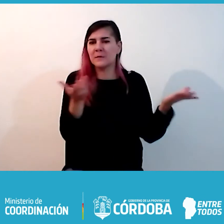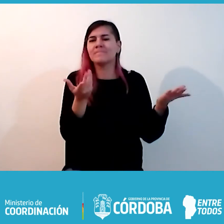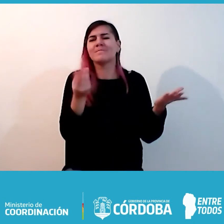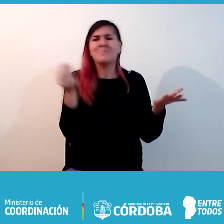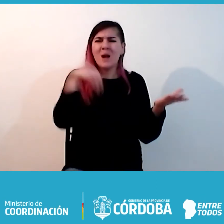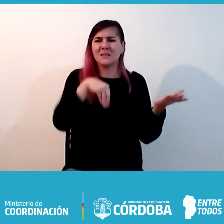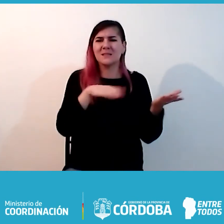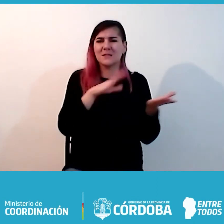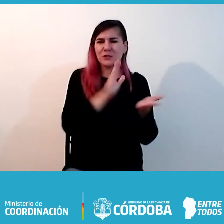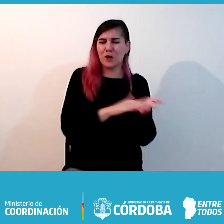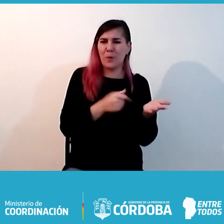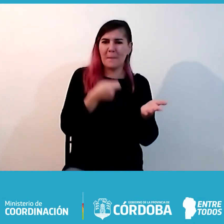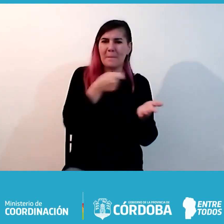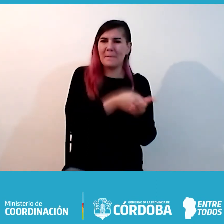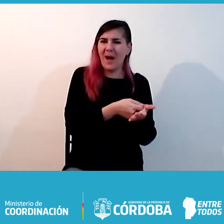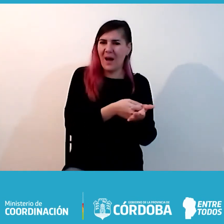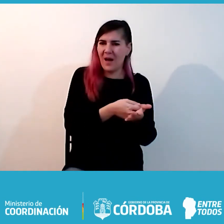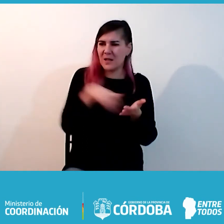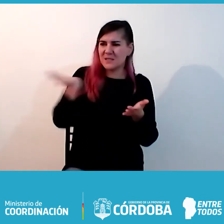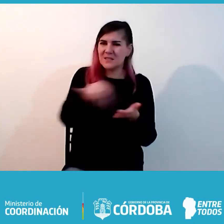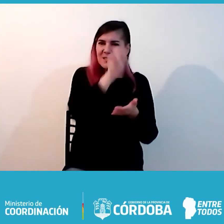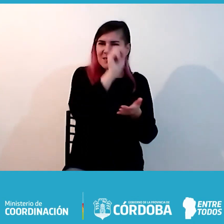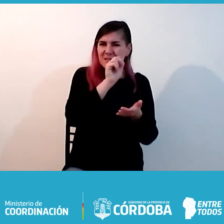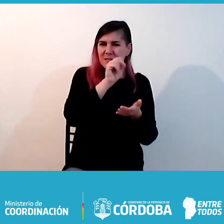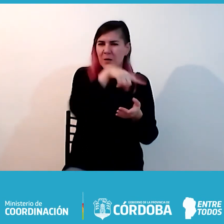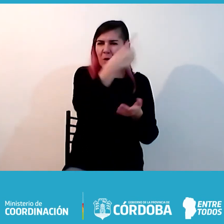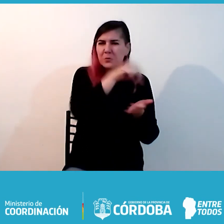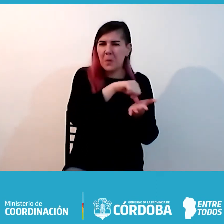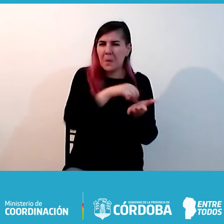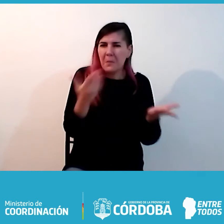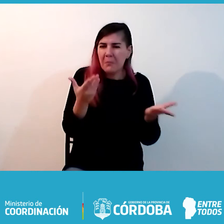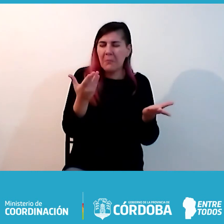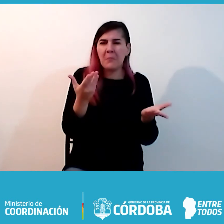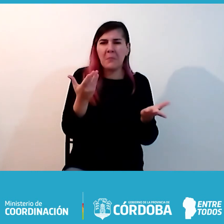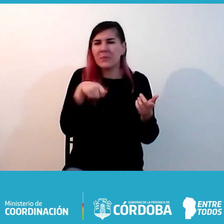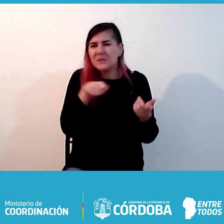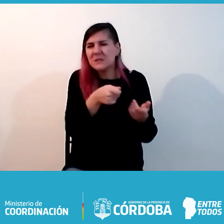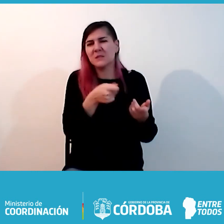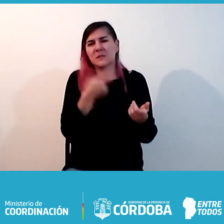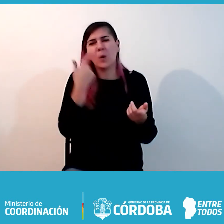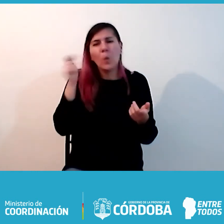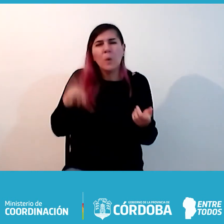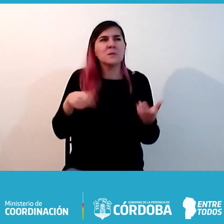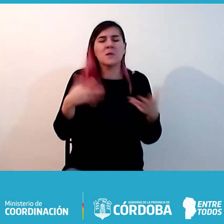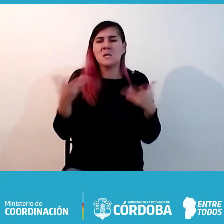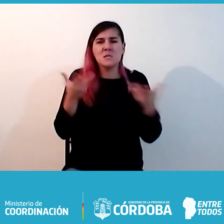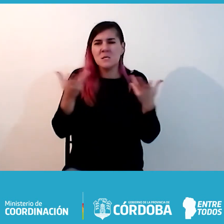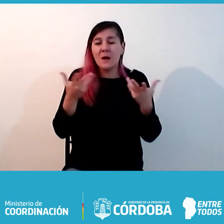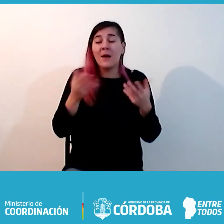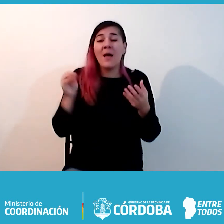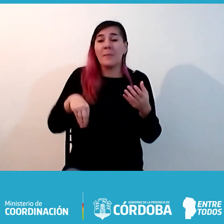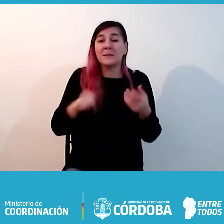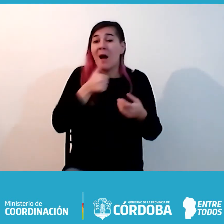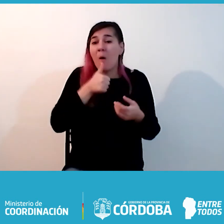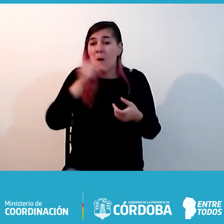poca paga de expropiación y la dificultad que llevará años y costos de litigio pretendiendo una justa compensación. Además, no hay agua potable, no hay